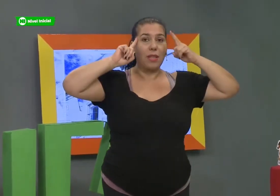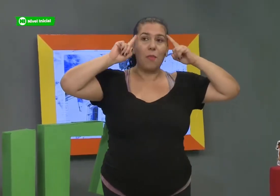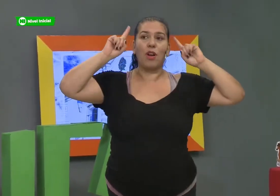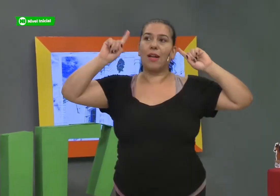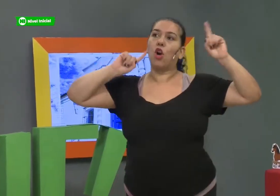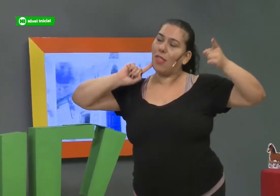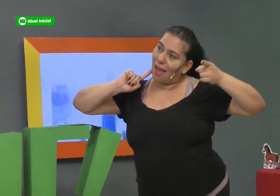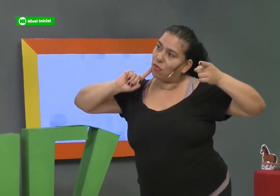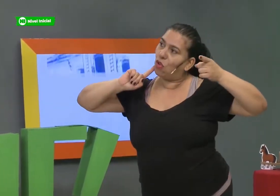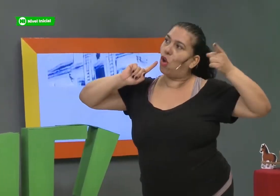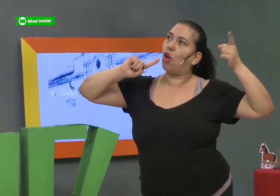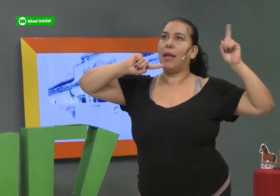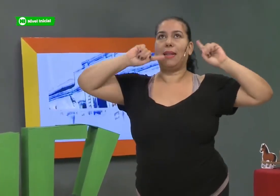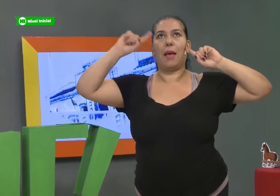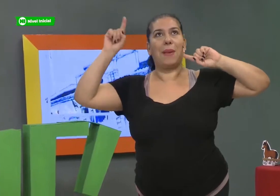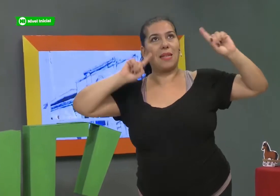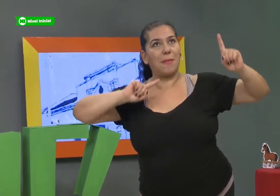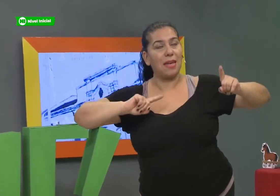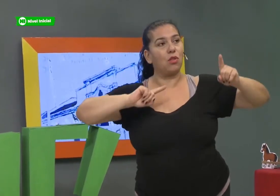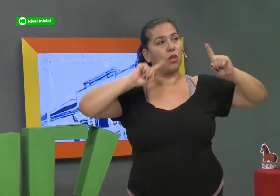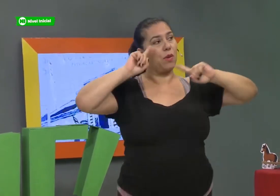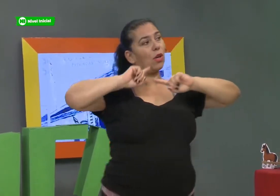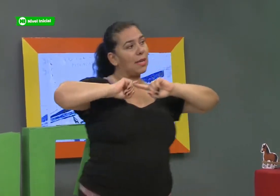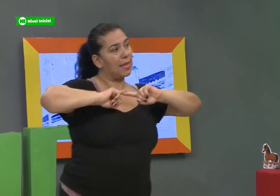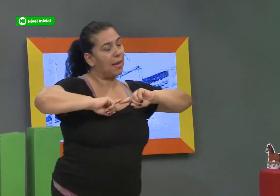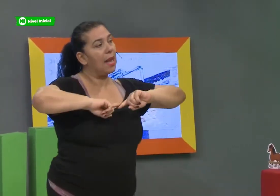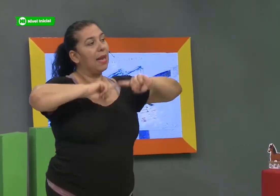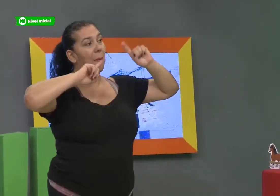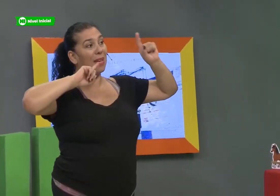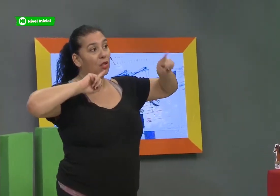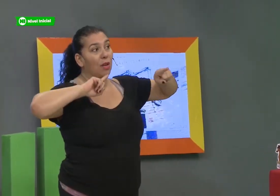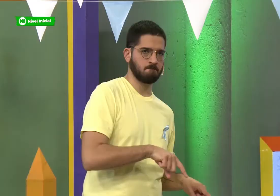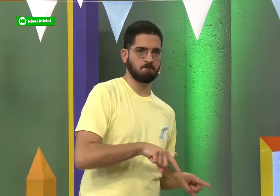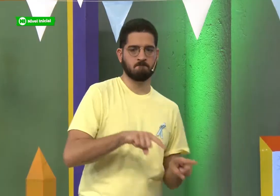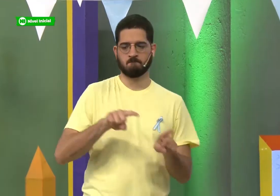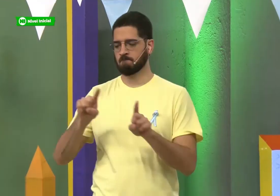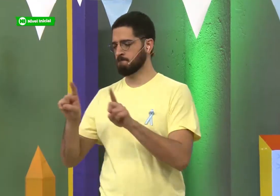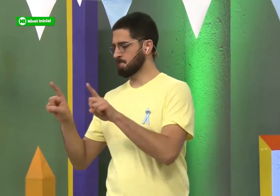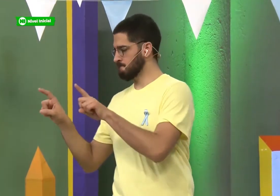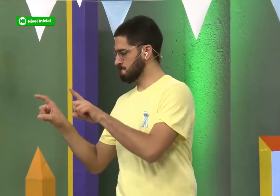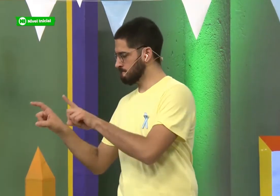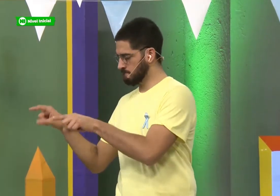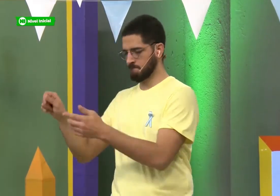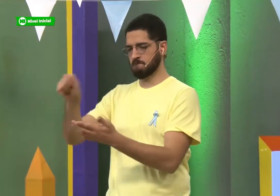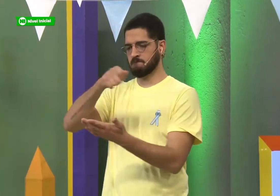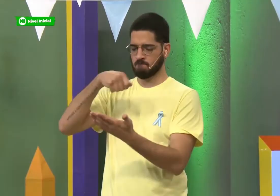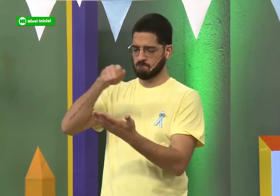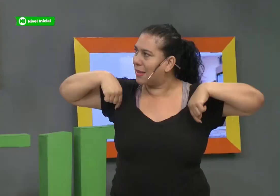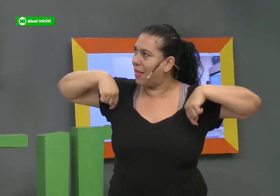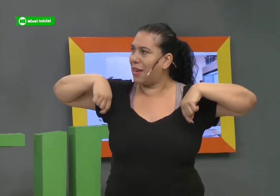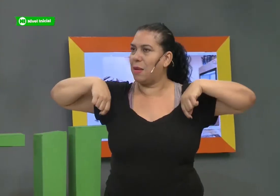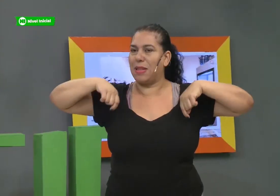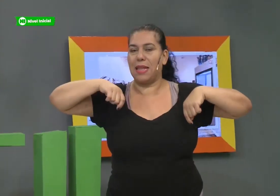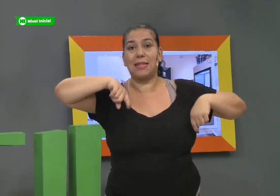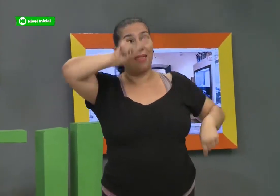Como estamos recordando el desplazamiento que tuvieron que hacer las personas que fueron a firmar esa